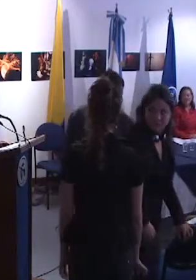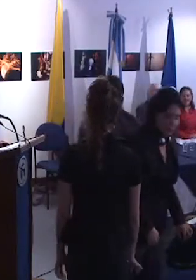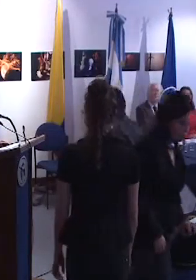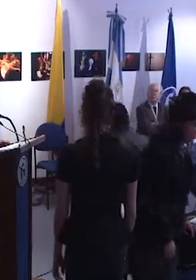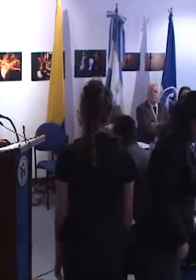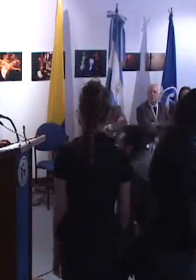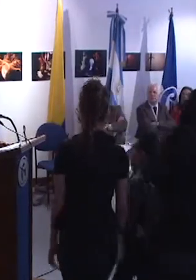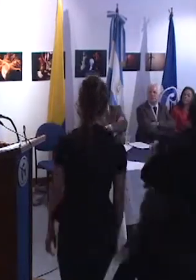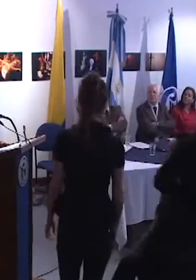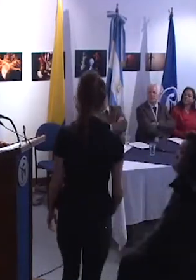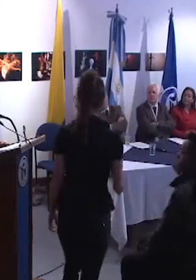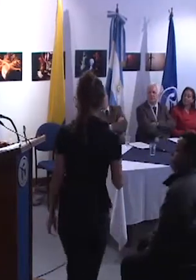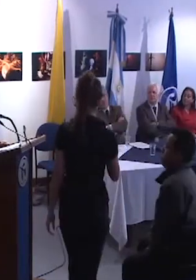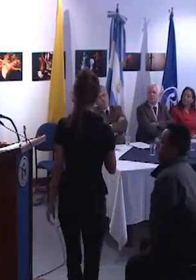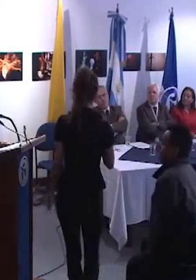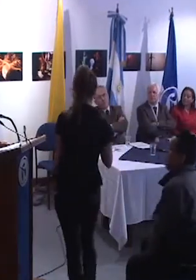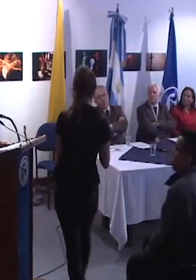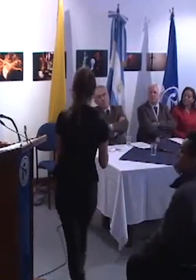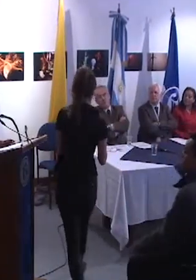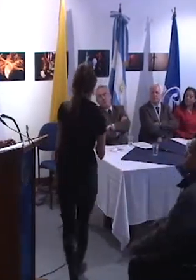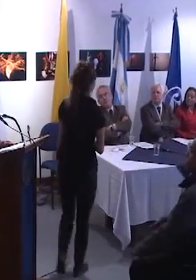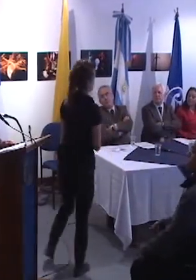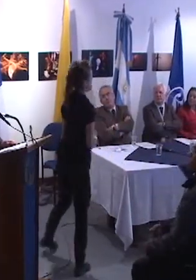Buenos días a todos.